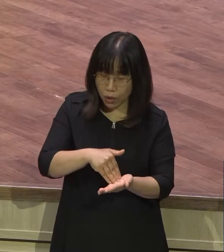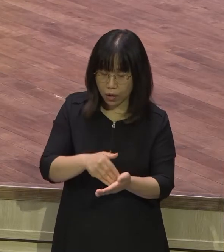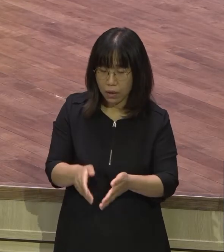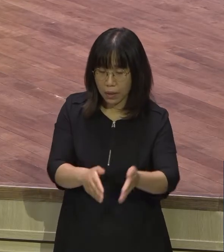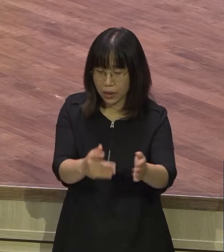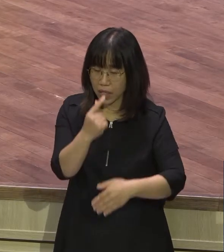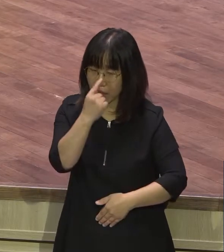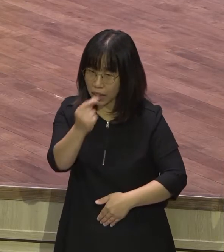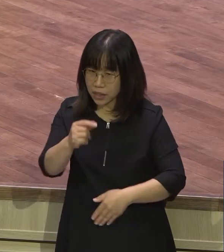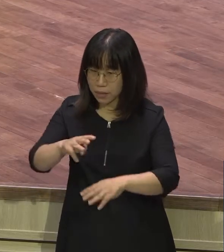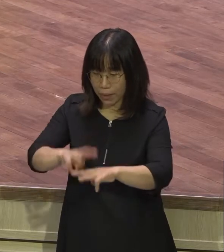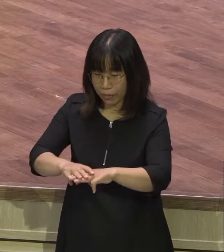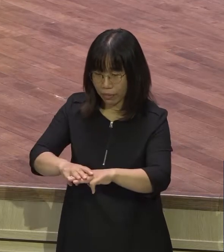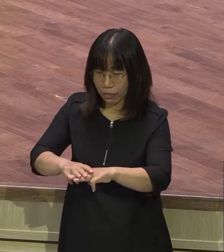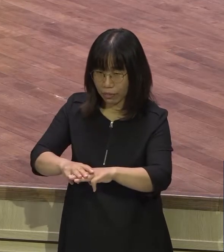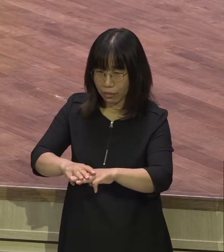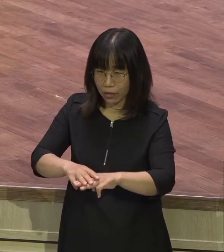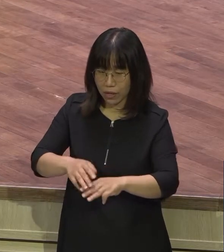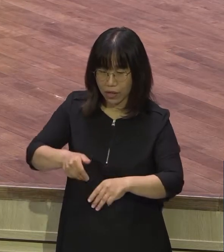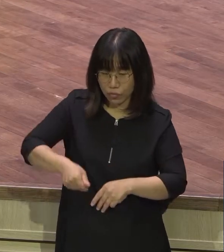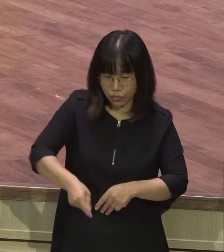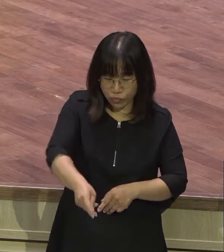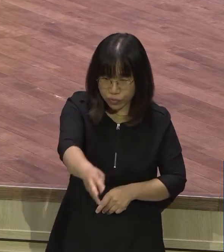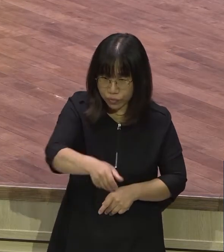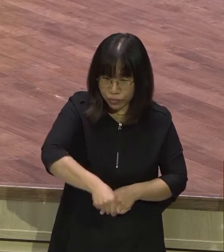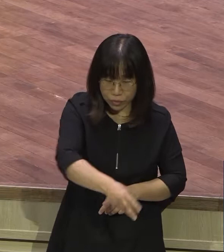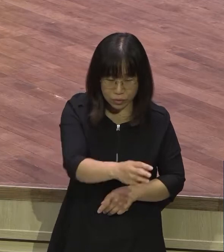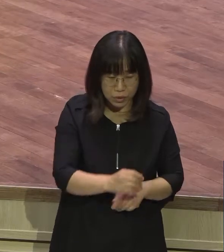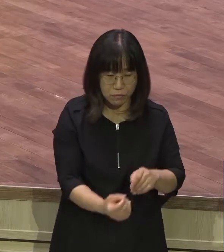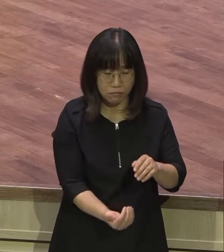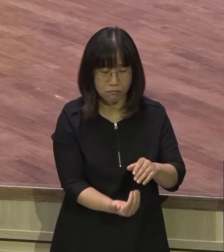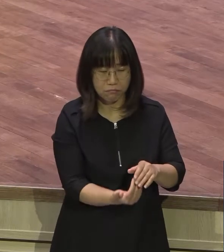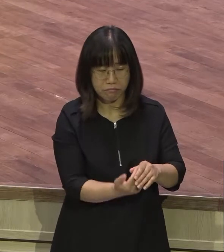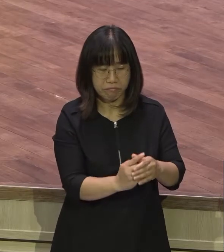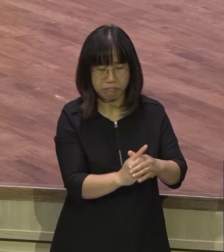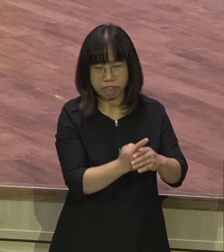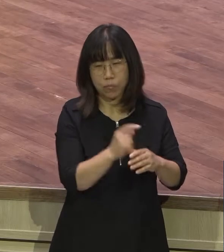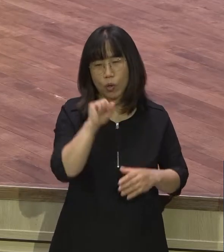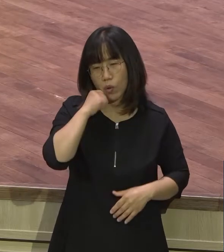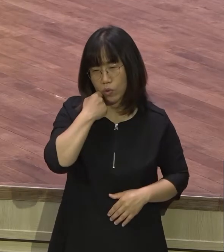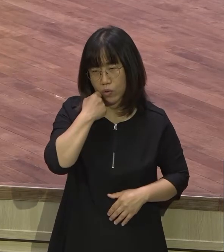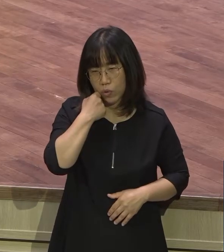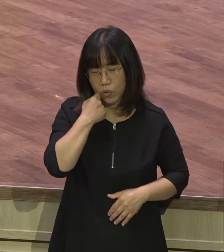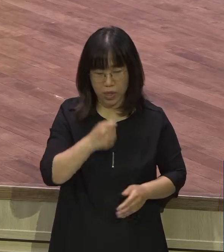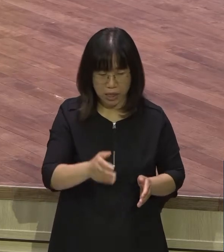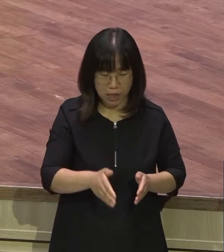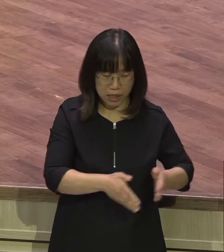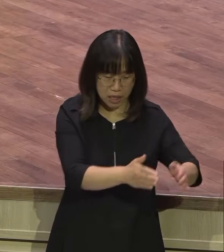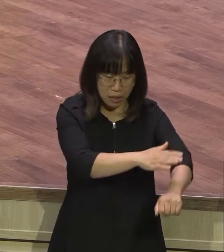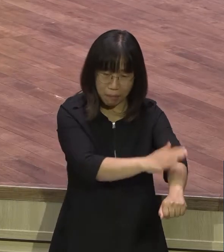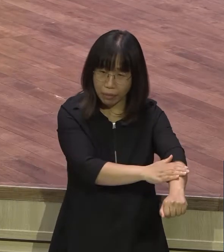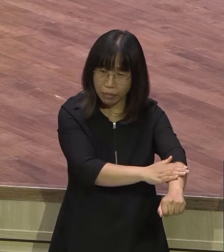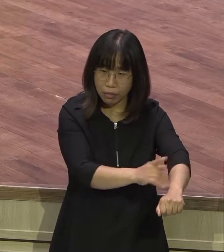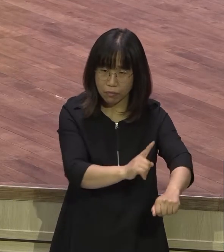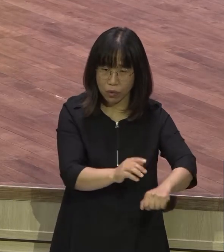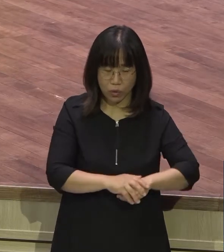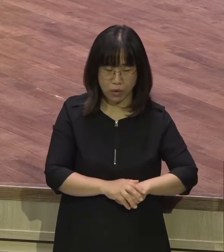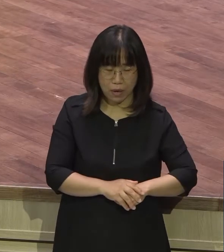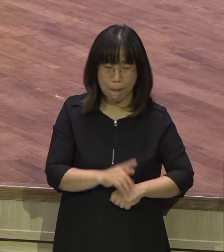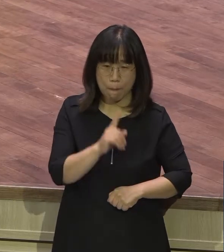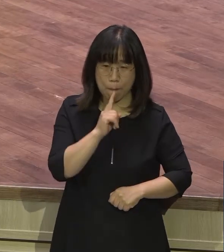떨어졌다. 이 시들은 아름다운 열매를 맺지 못했다. 왜냐 길가에 떨어진 씨앗이 무슨 말이요